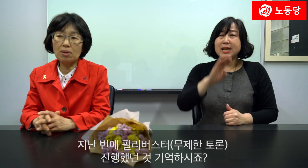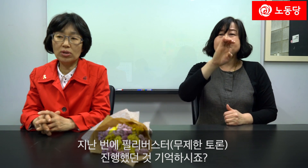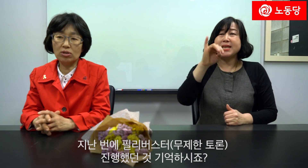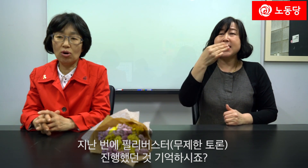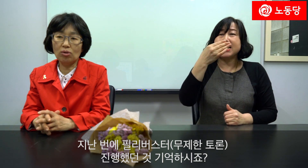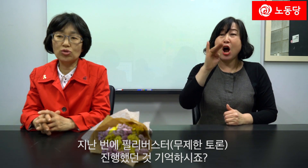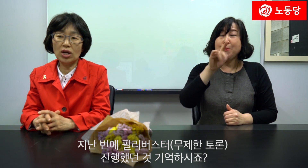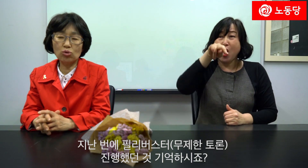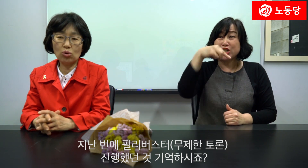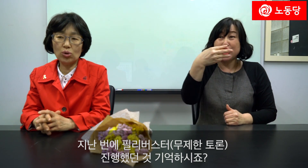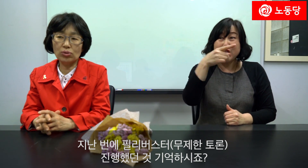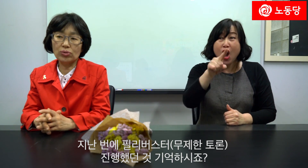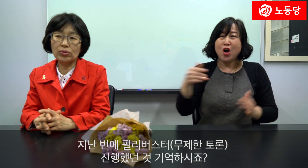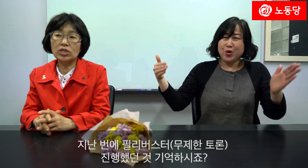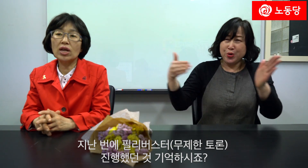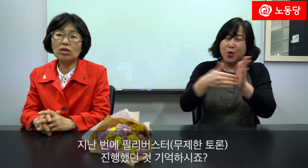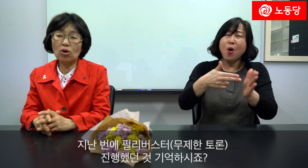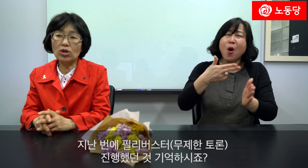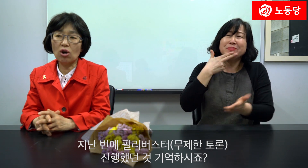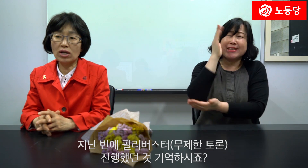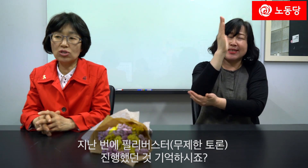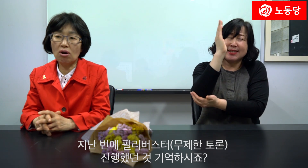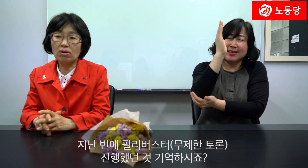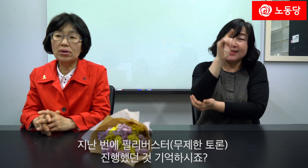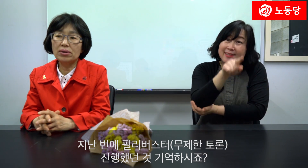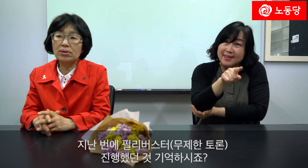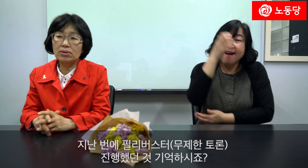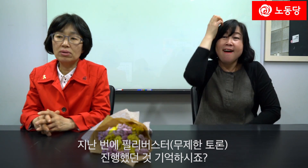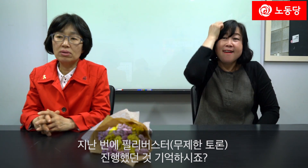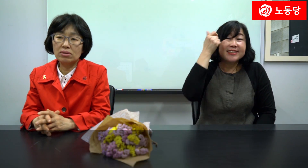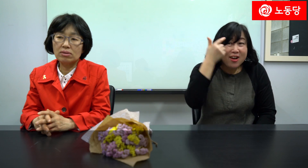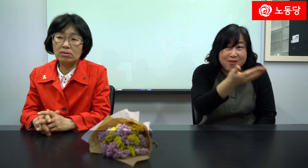지난번에 필리버스터 무제한 토론 진행했던 거 기억하시죠?